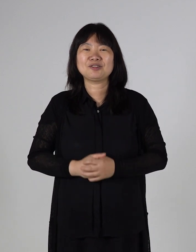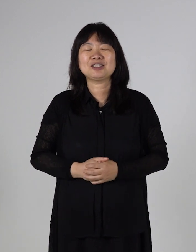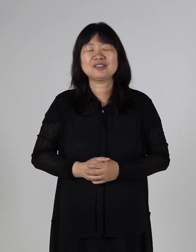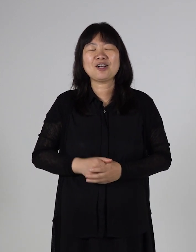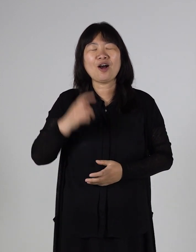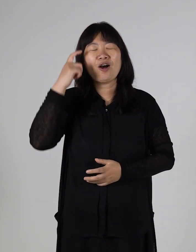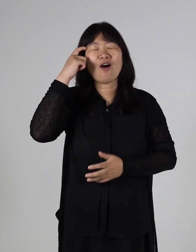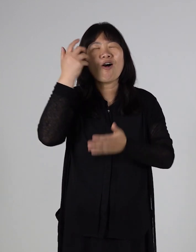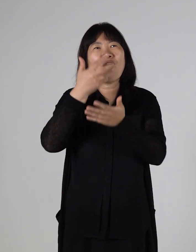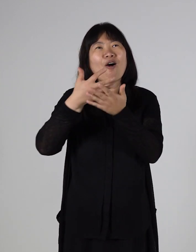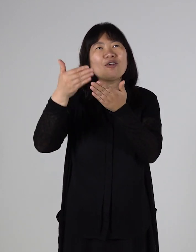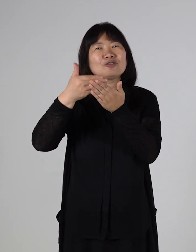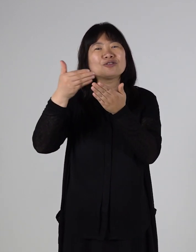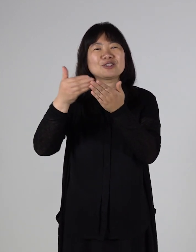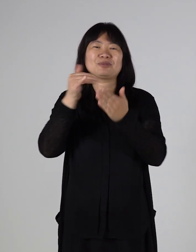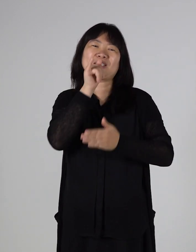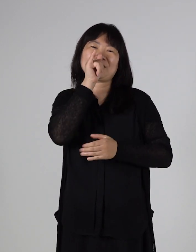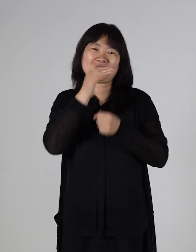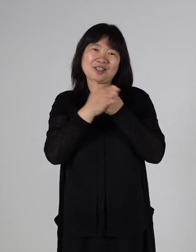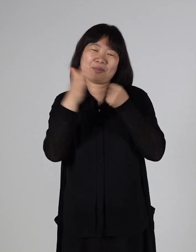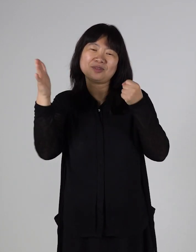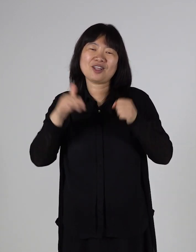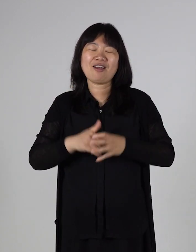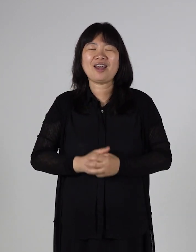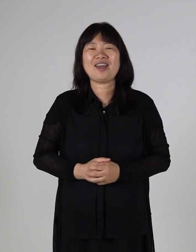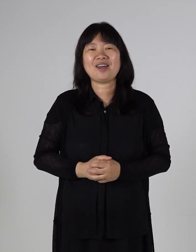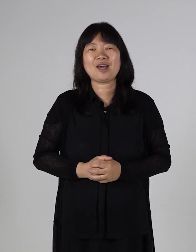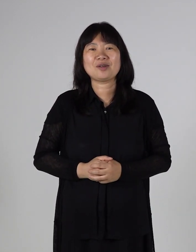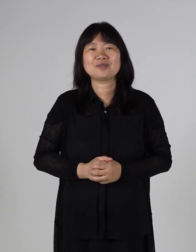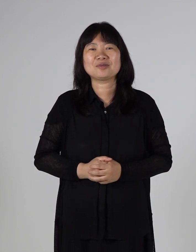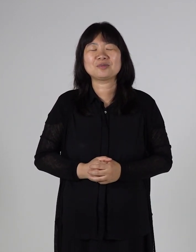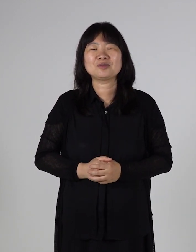망상병들도 조금씩 있고, 그러니까 옛날에